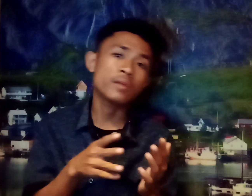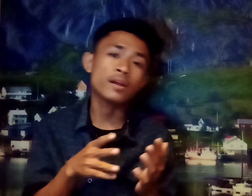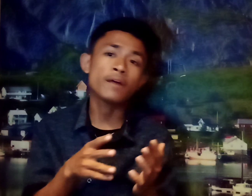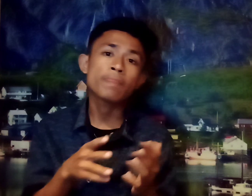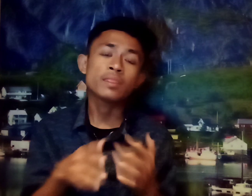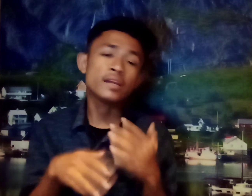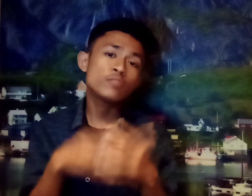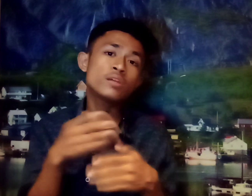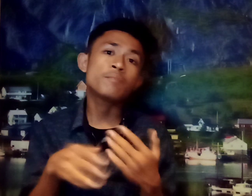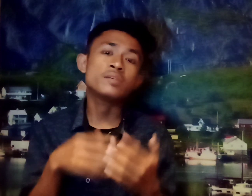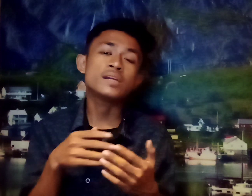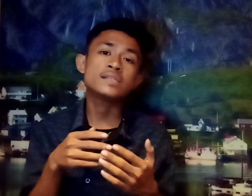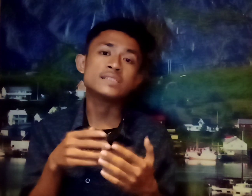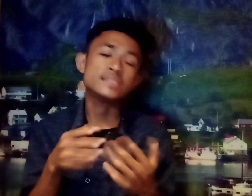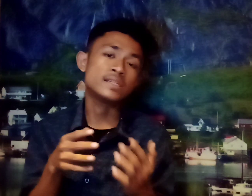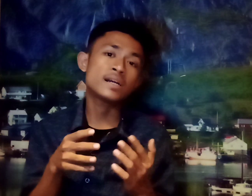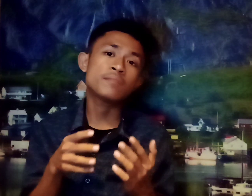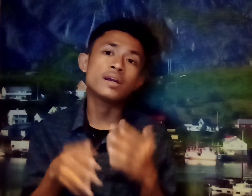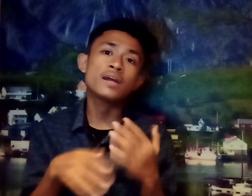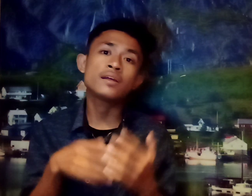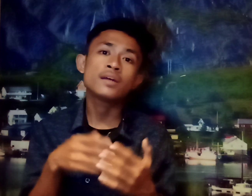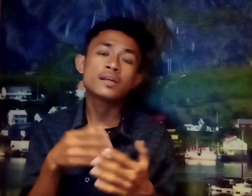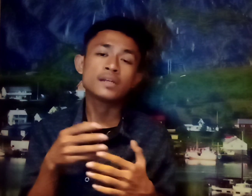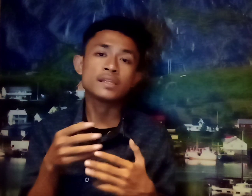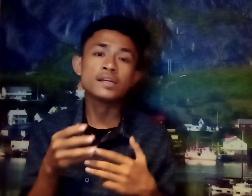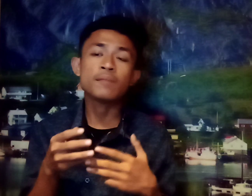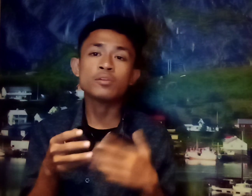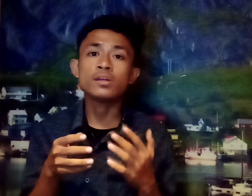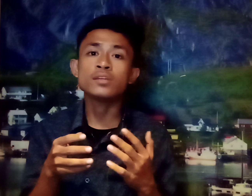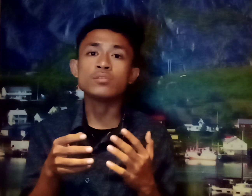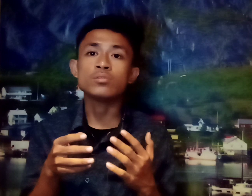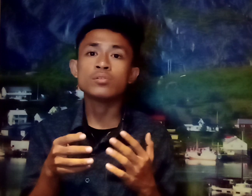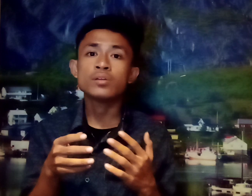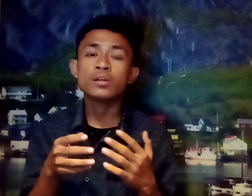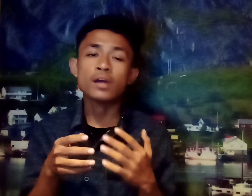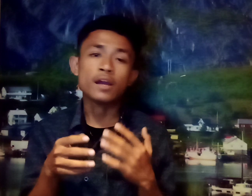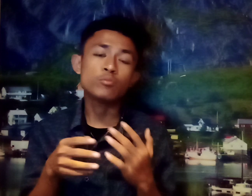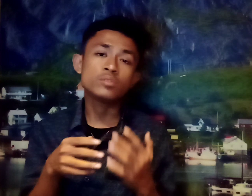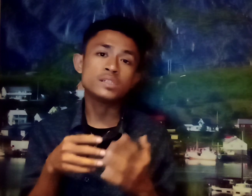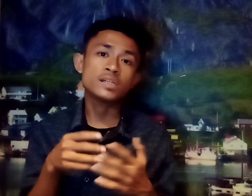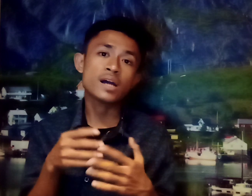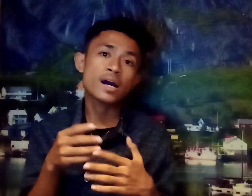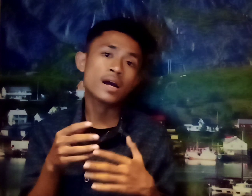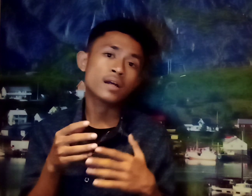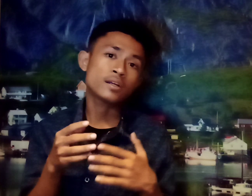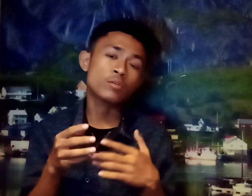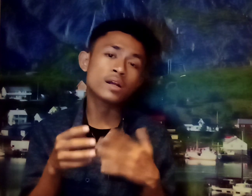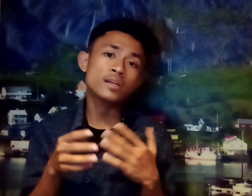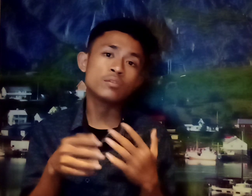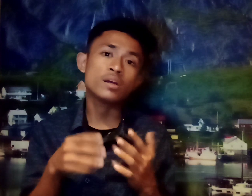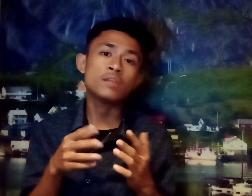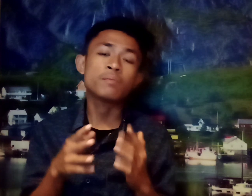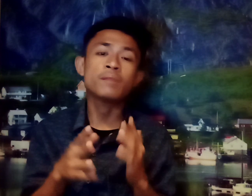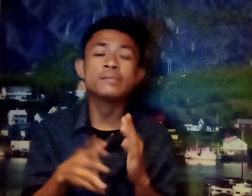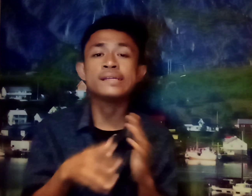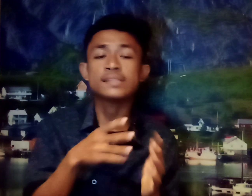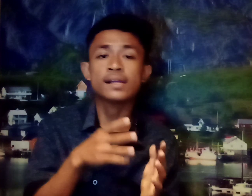berbeda. Nah, itulah tadi penjelasan singkat mengenai ketiga metode itu. Adapun jika kekurangan itu hadir pada penjelasan kali